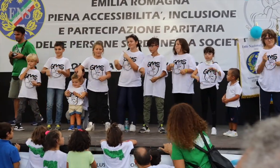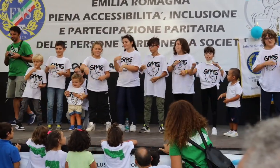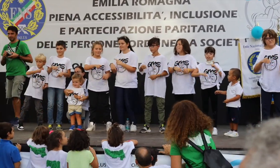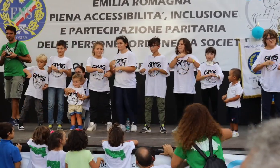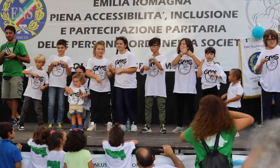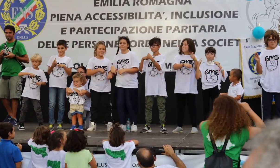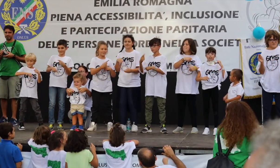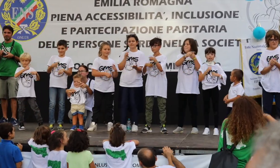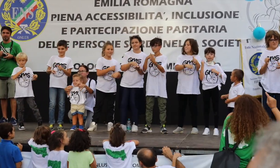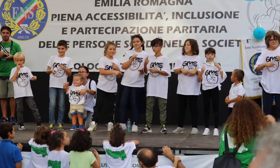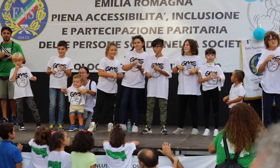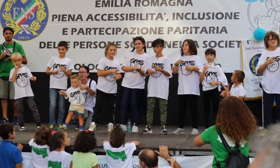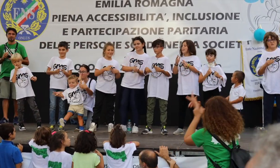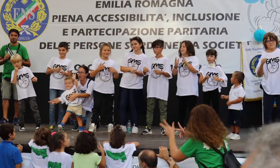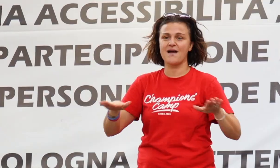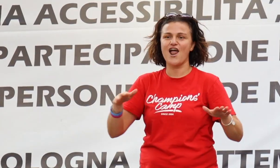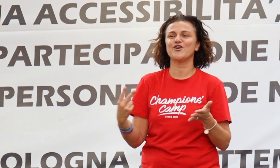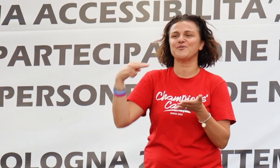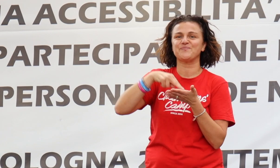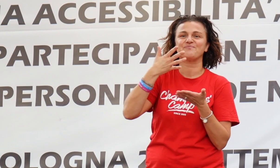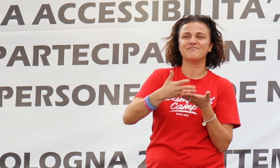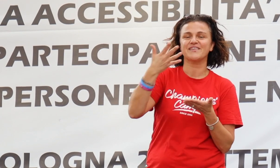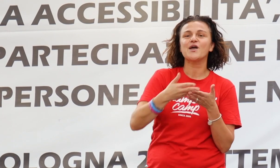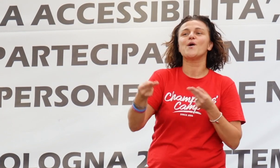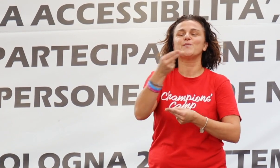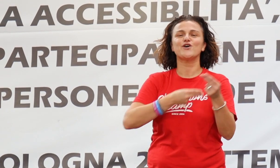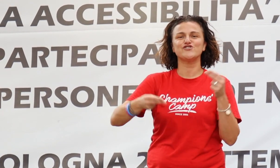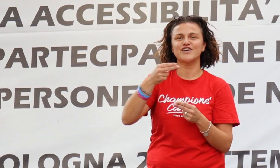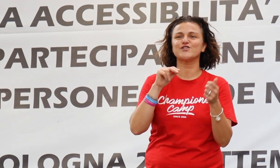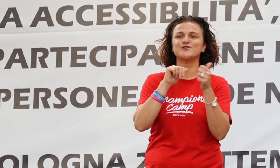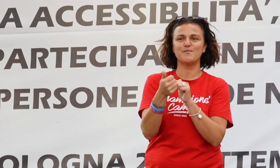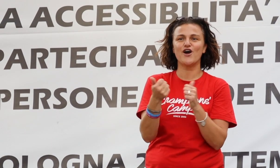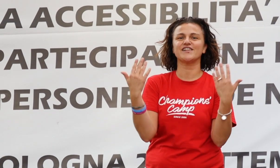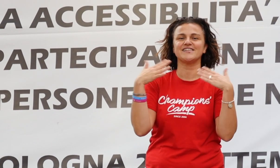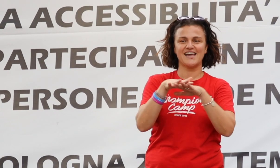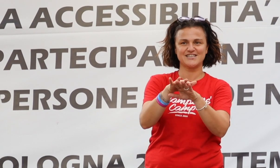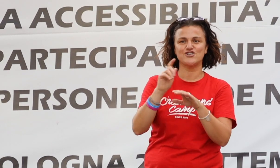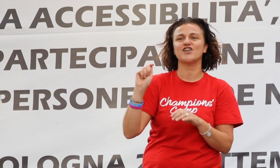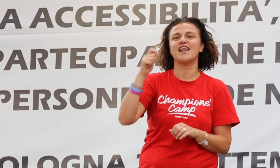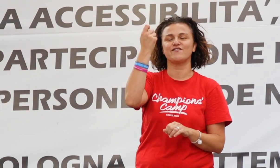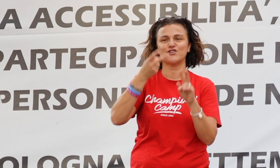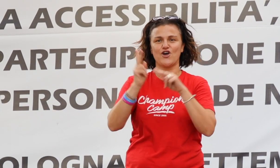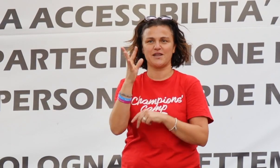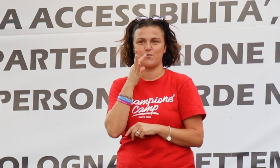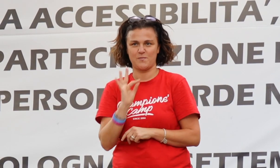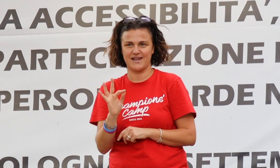continueremo ad esserci. Ringraziare tantissimo Varricchio, il nostro presidente, per aver permesso di presentare